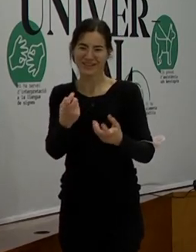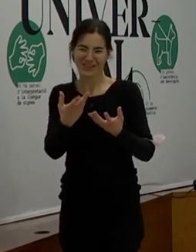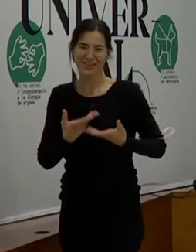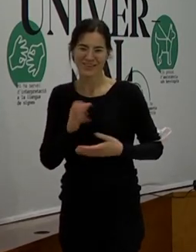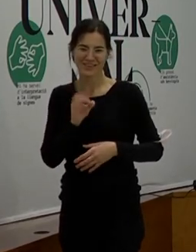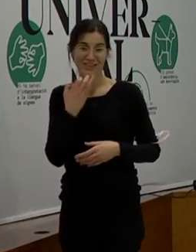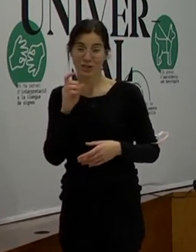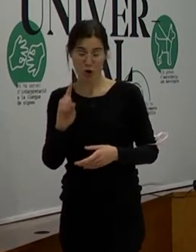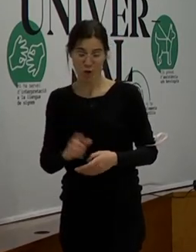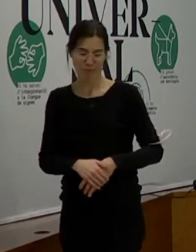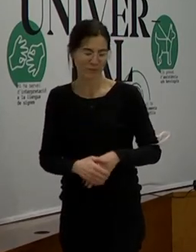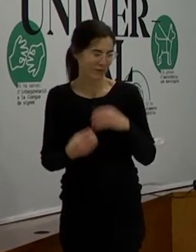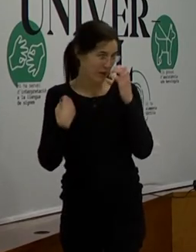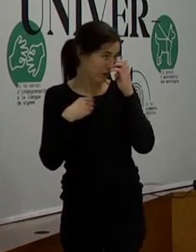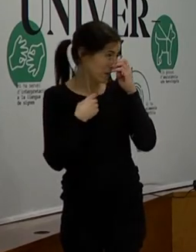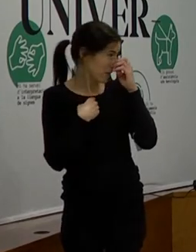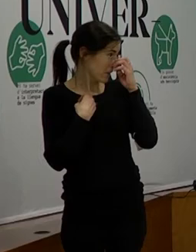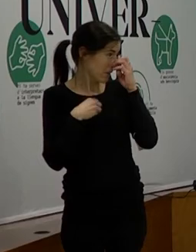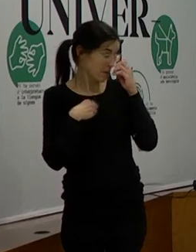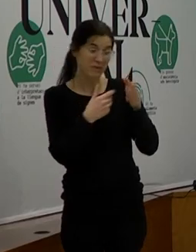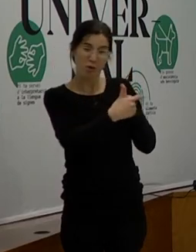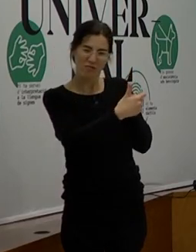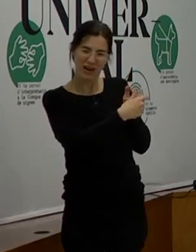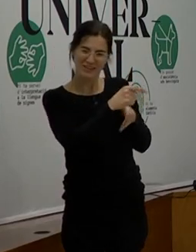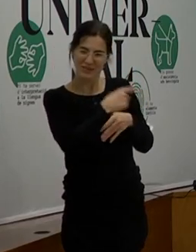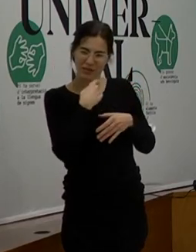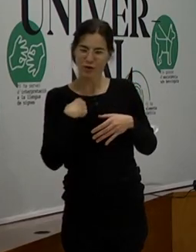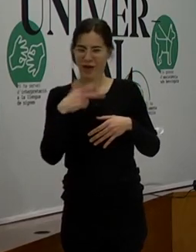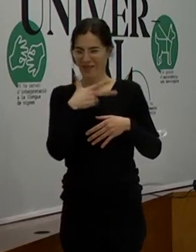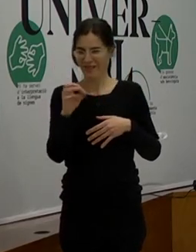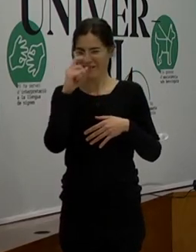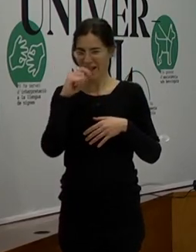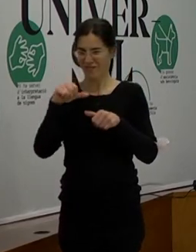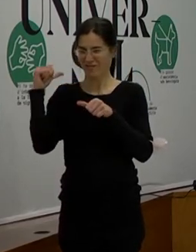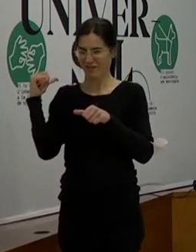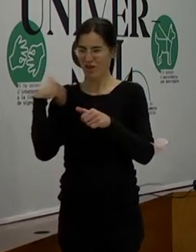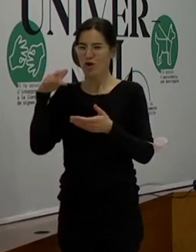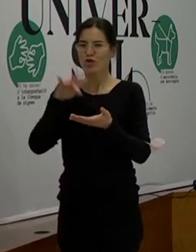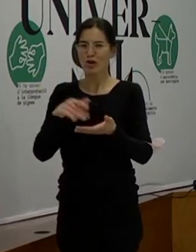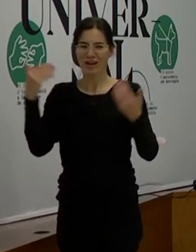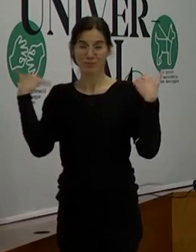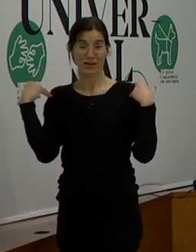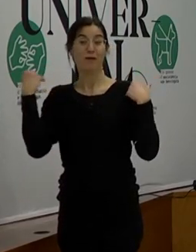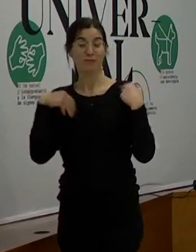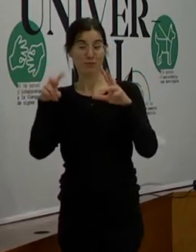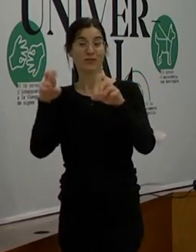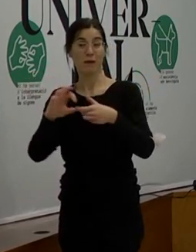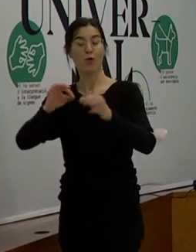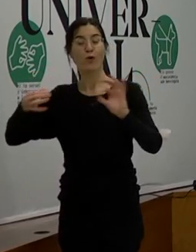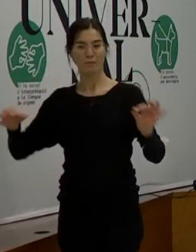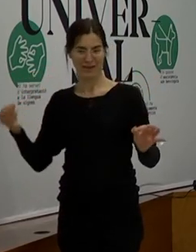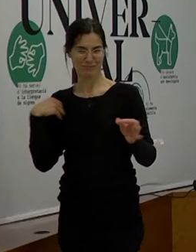Veus aquesta frase? Jo vaig estar fent, fa molts anys, fa 30 anys, l'accessibilitat dels Jocs de Barcelona. O sigui, jo vaig